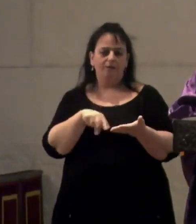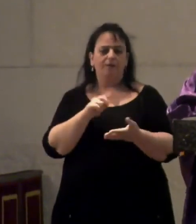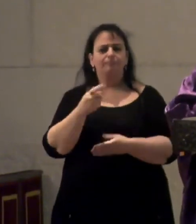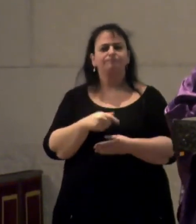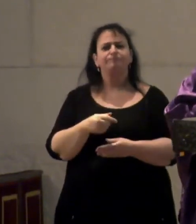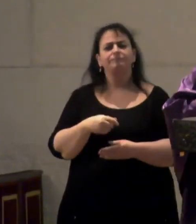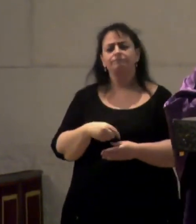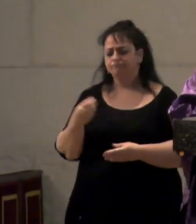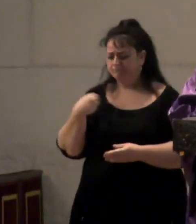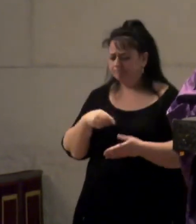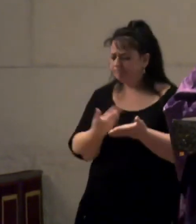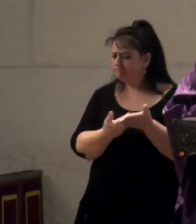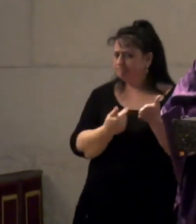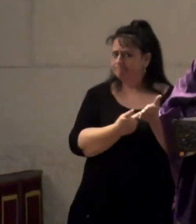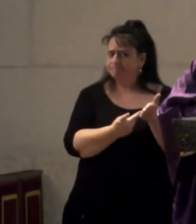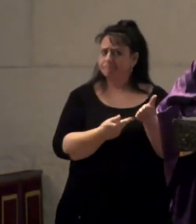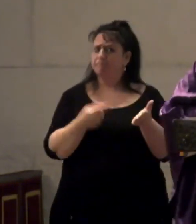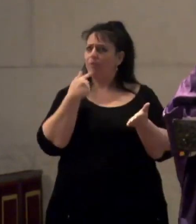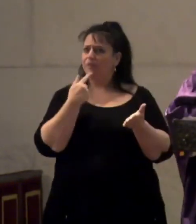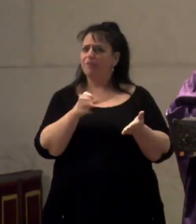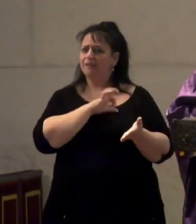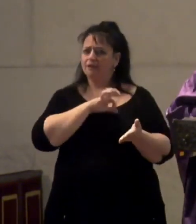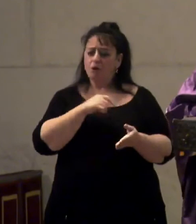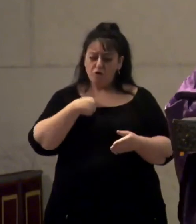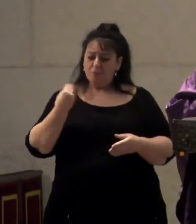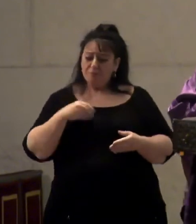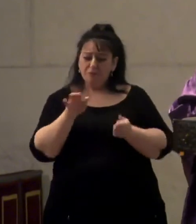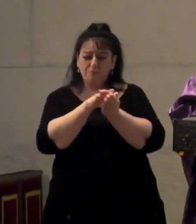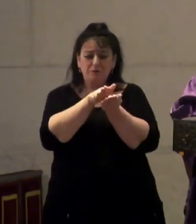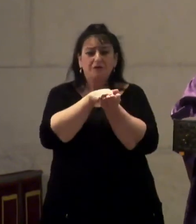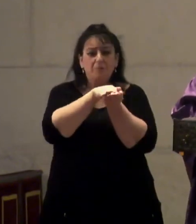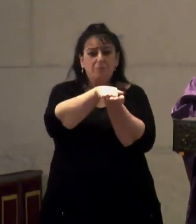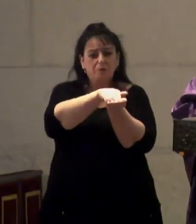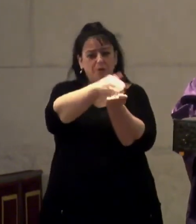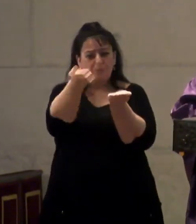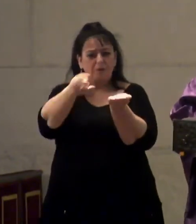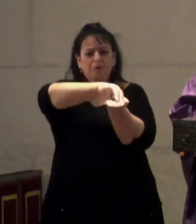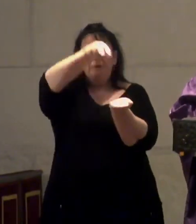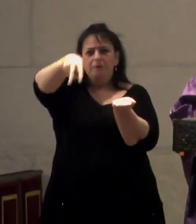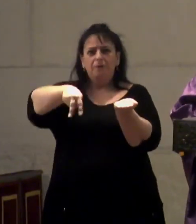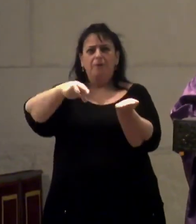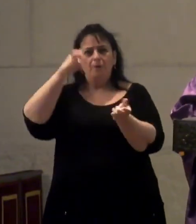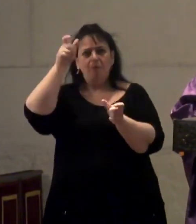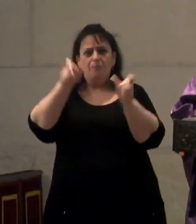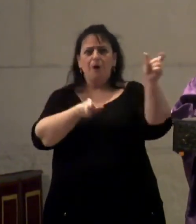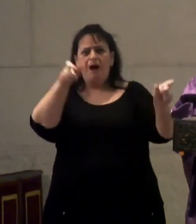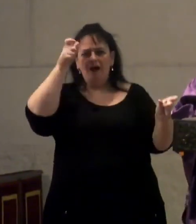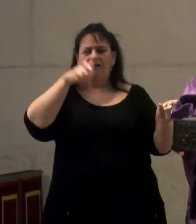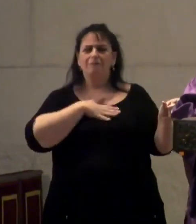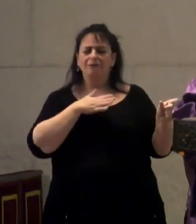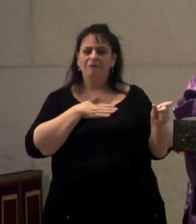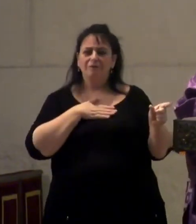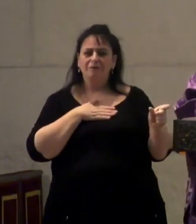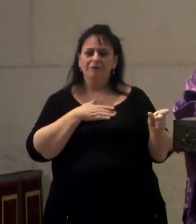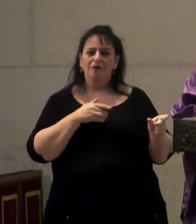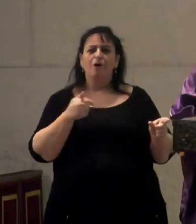Esto dice el Señor: yo mismo abriré vuestros sepulcros y os sacaré de ellos, pueblo mío.